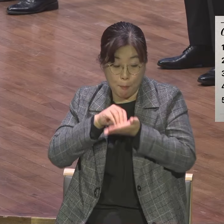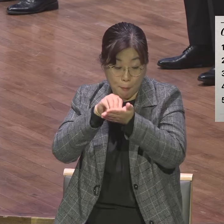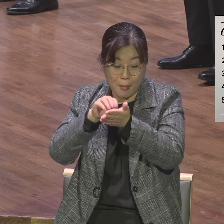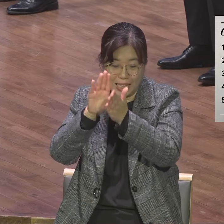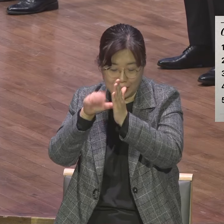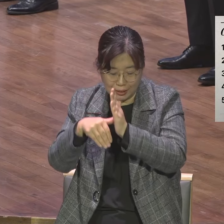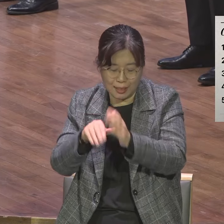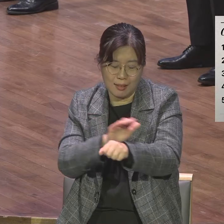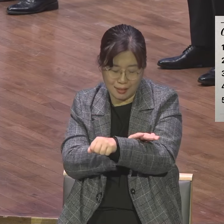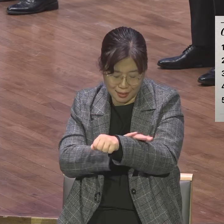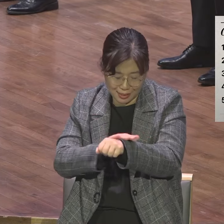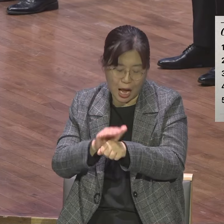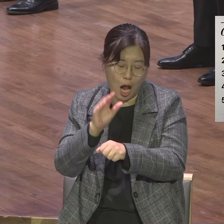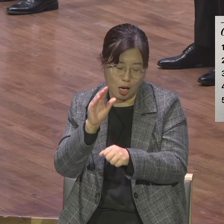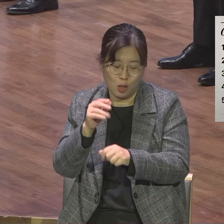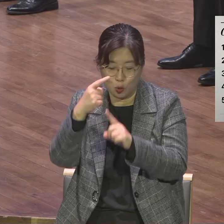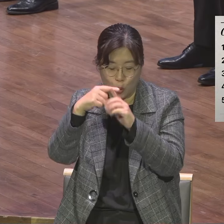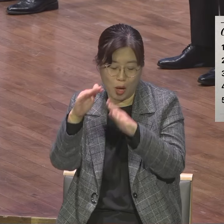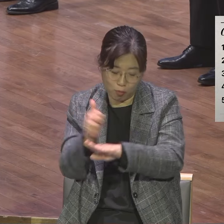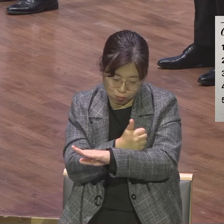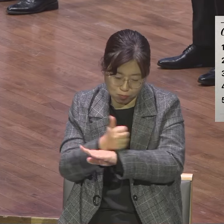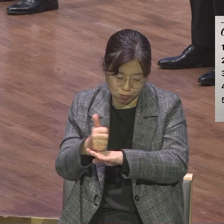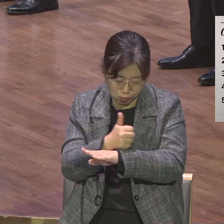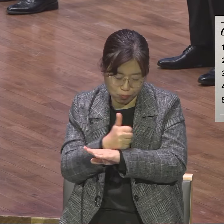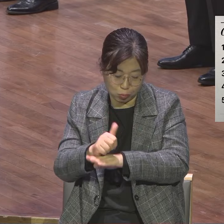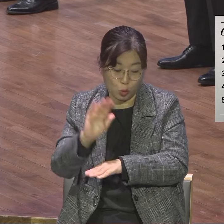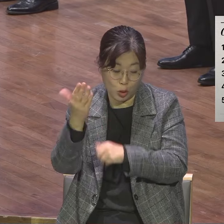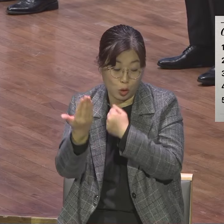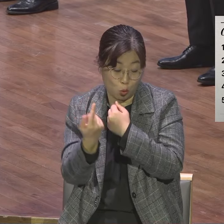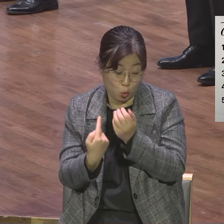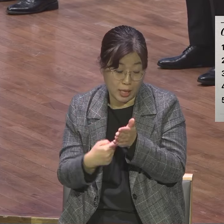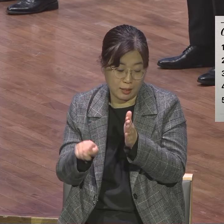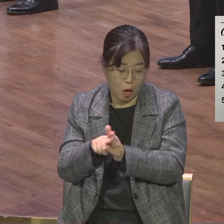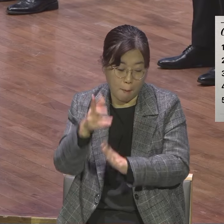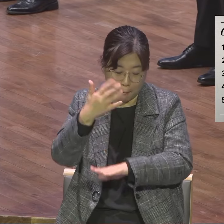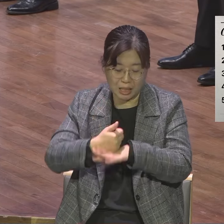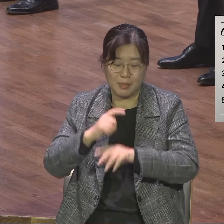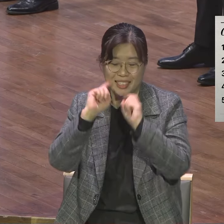이 시간 한 번 더 주여 외치고 기도하겠습니다. 주여